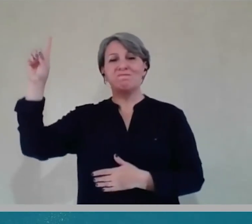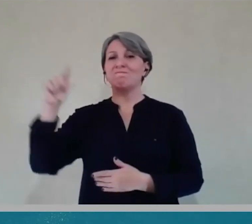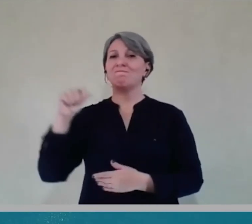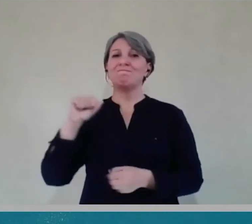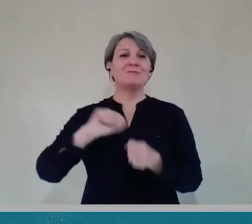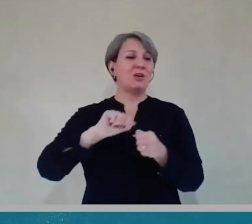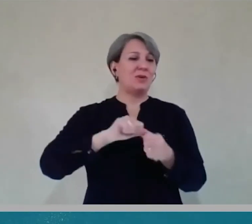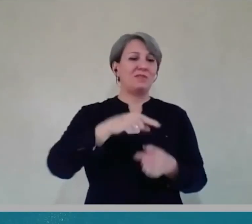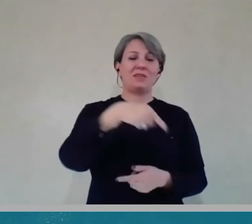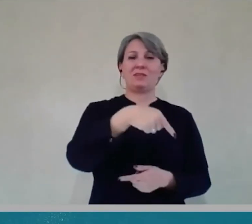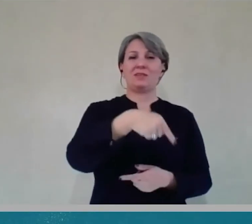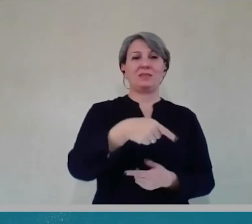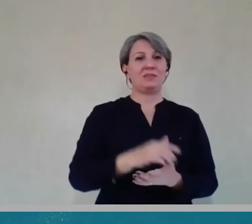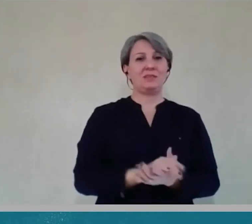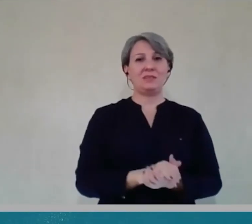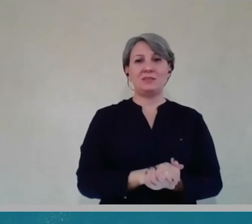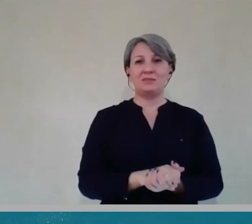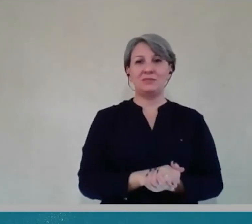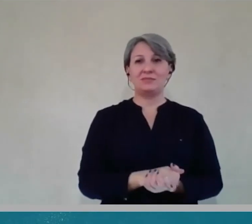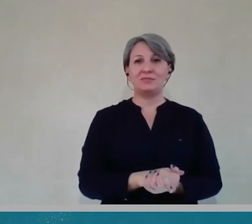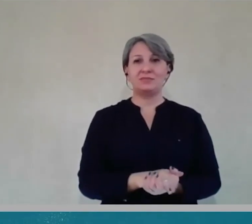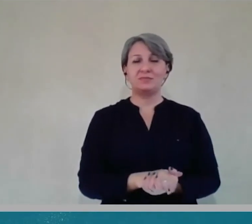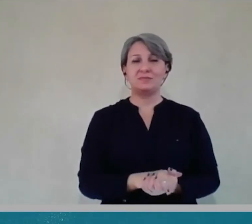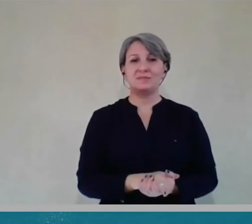sua igreja como reino dos céus aqui na terra.